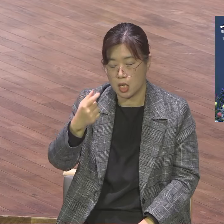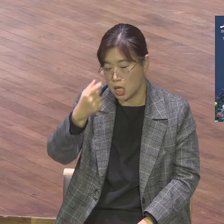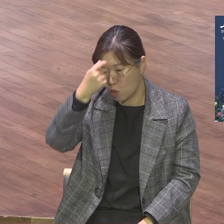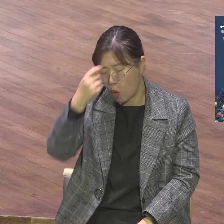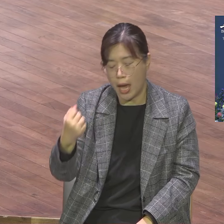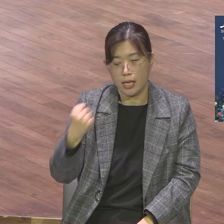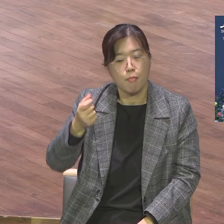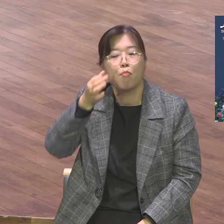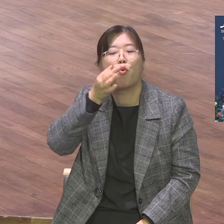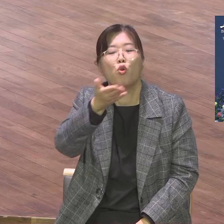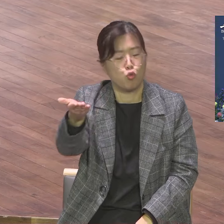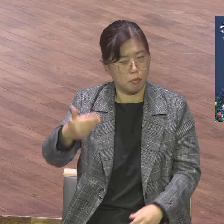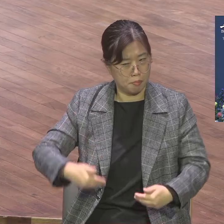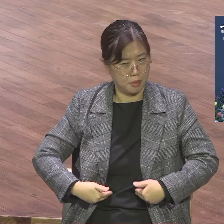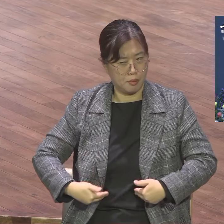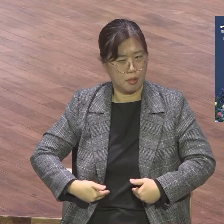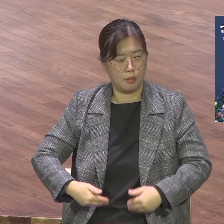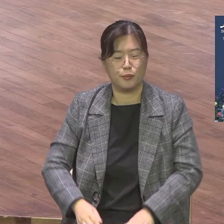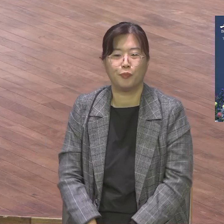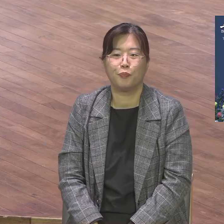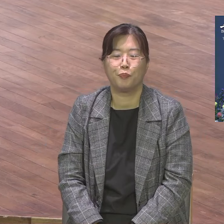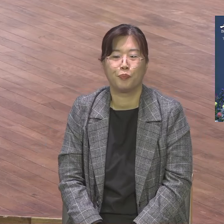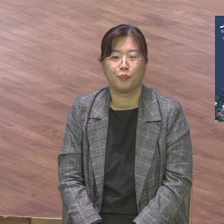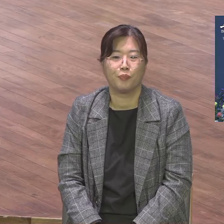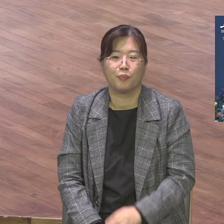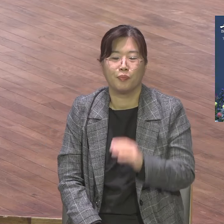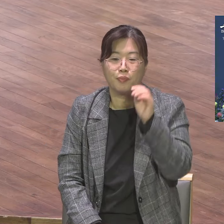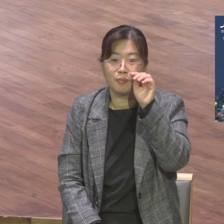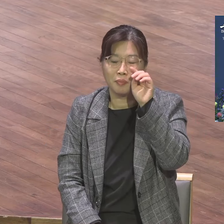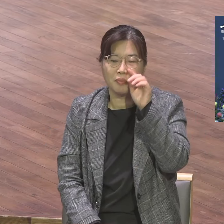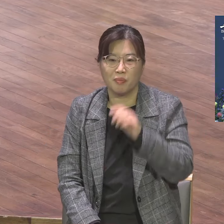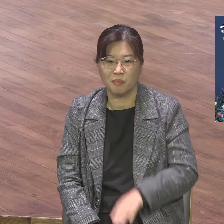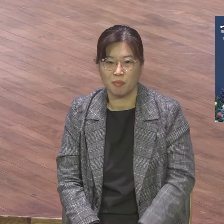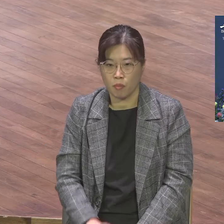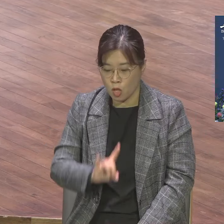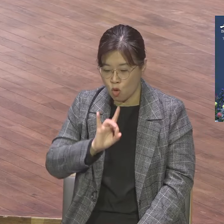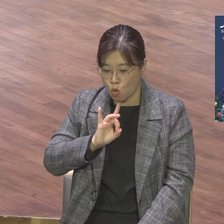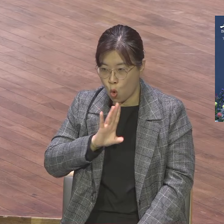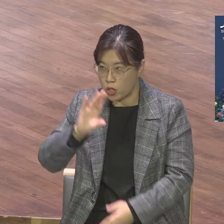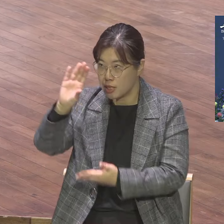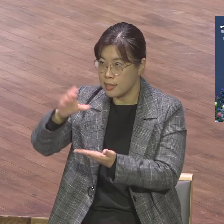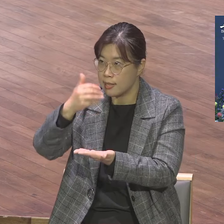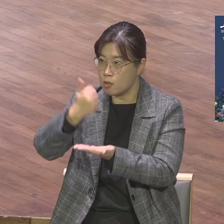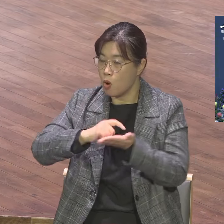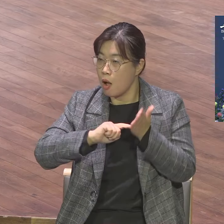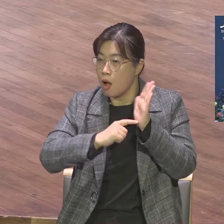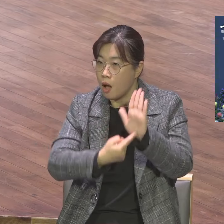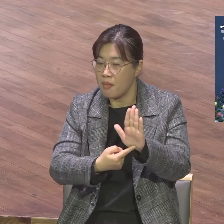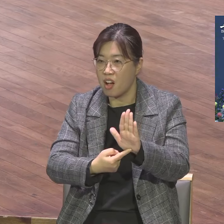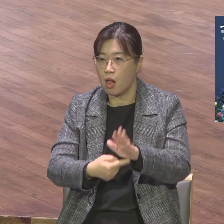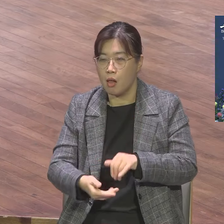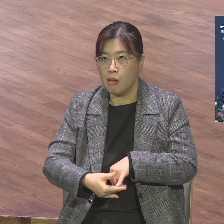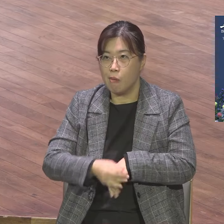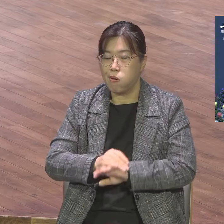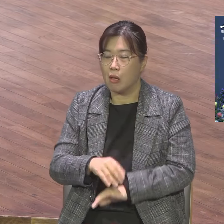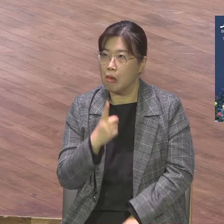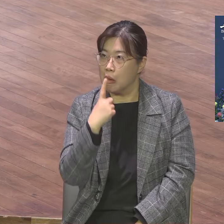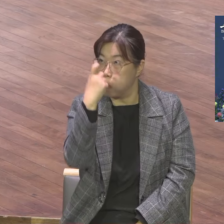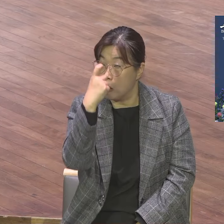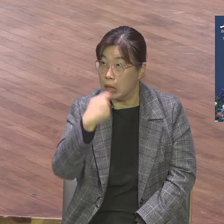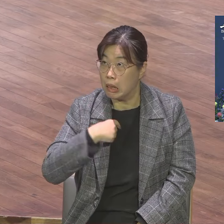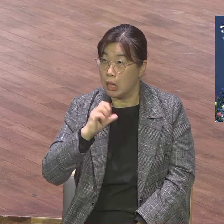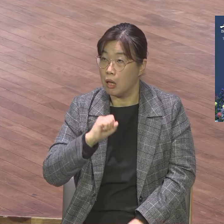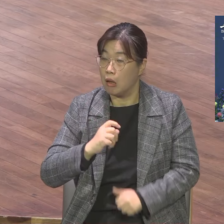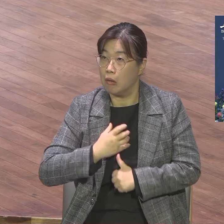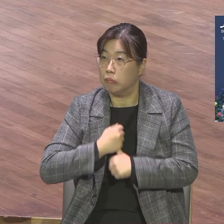한마디로 교회 존재가 존재될 수가 없어요. 오직 예수하면 걸려요. 남자들이 와서 내보고